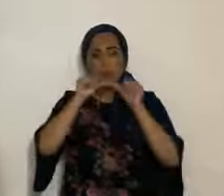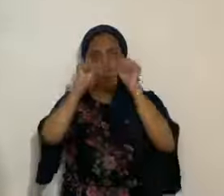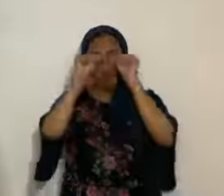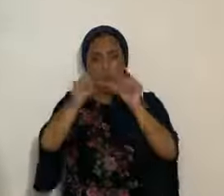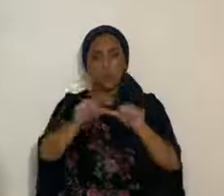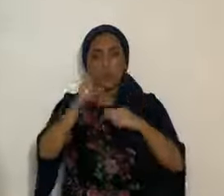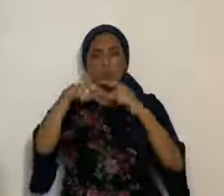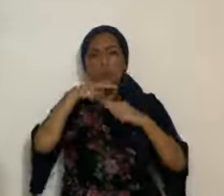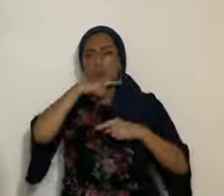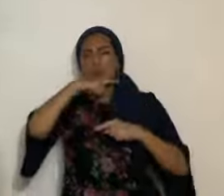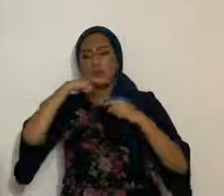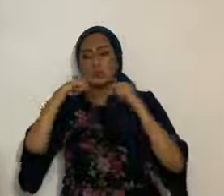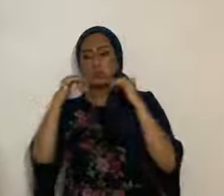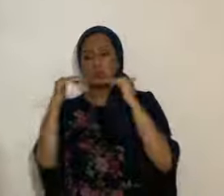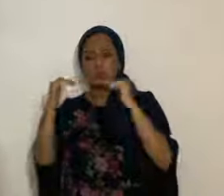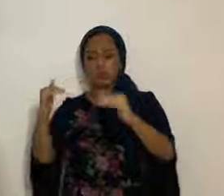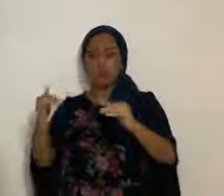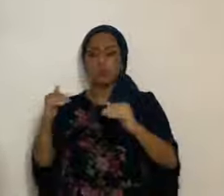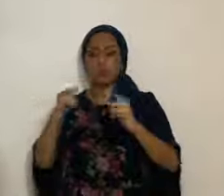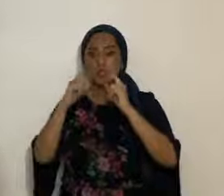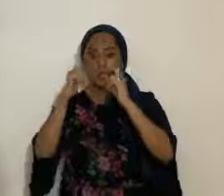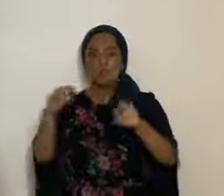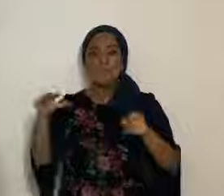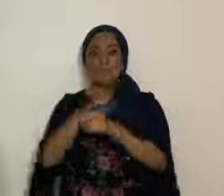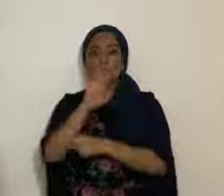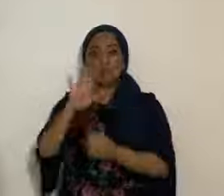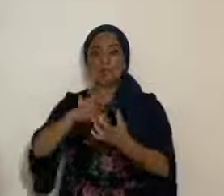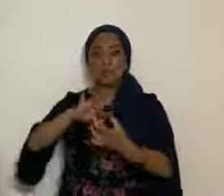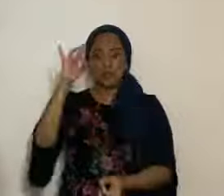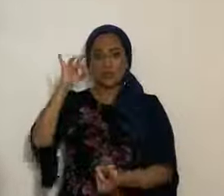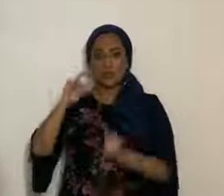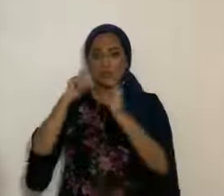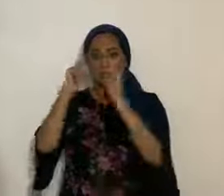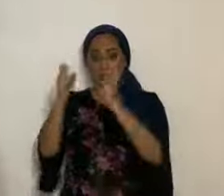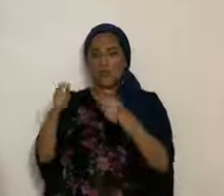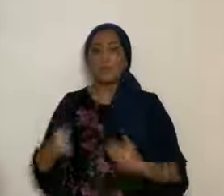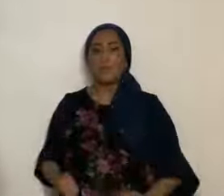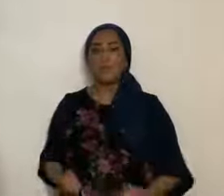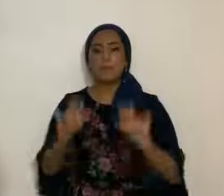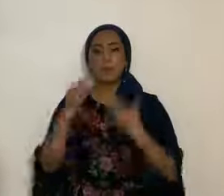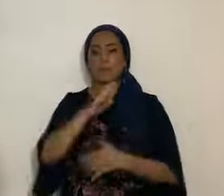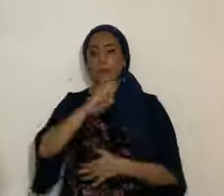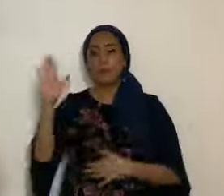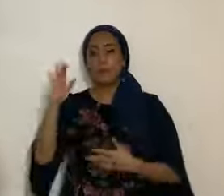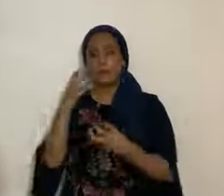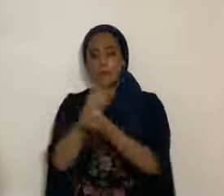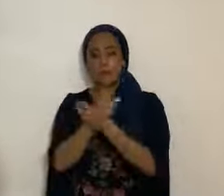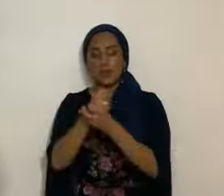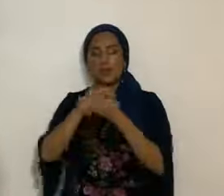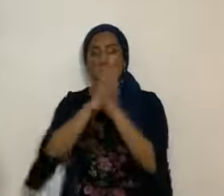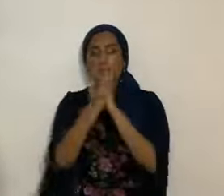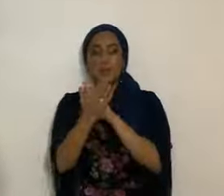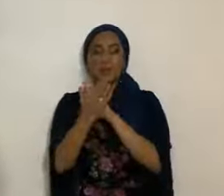sequías saciará tu alma y dará vigor a tus huesos, y serás como huerto de riego y